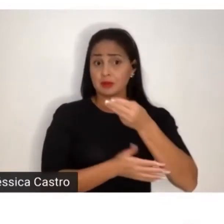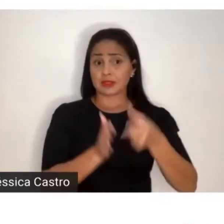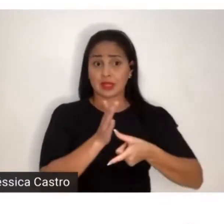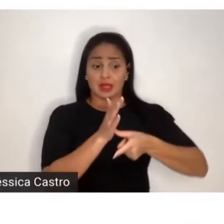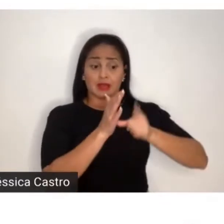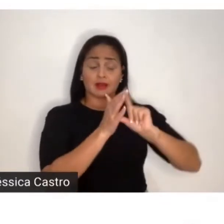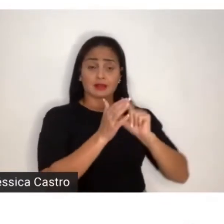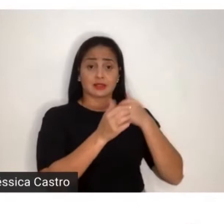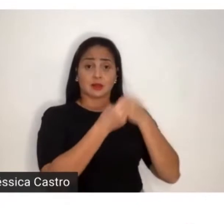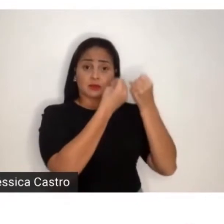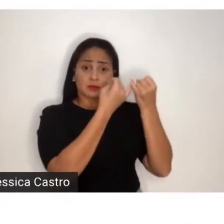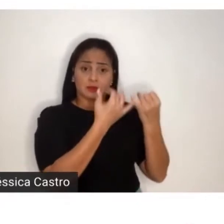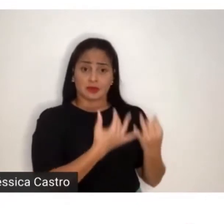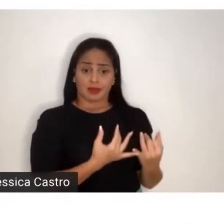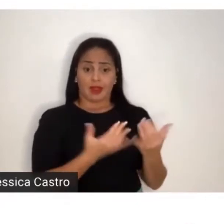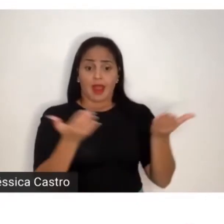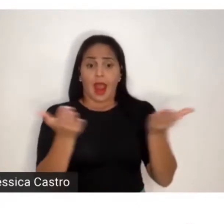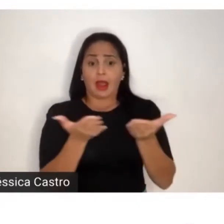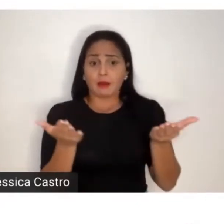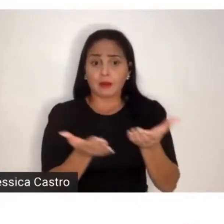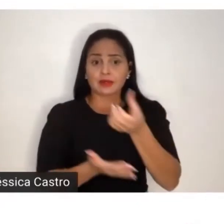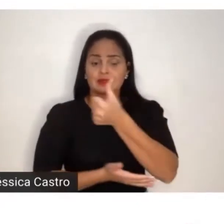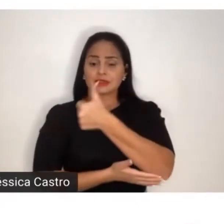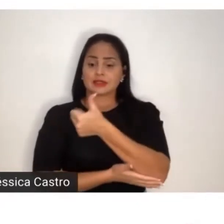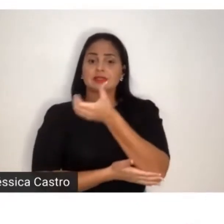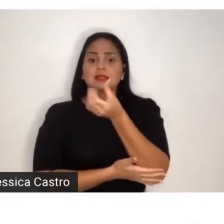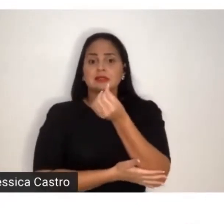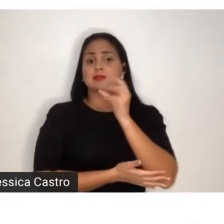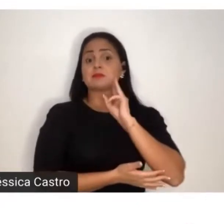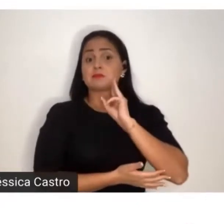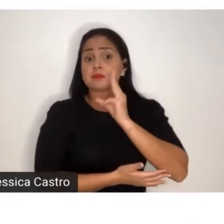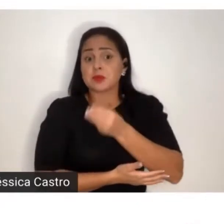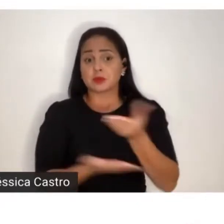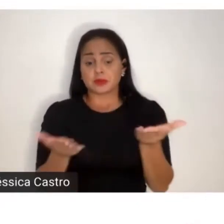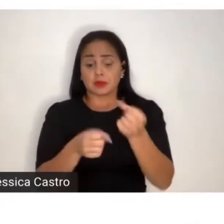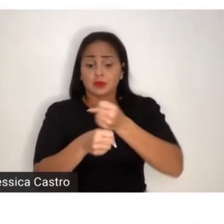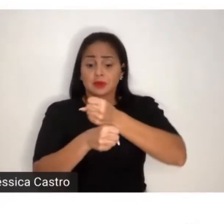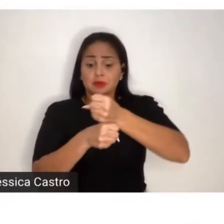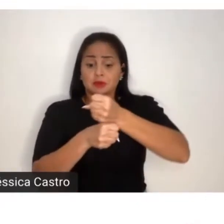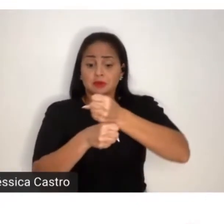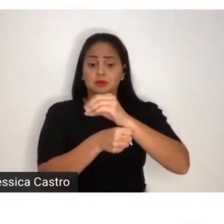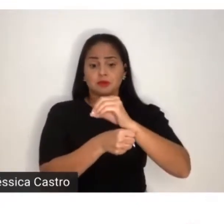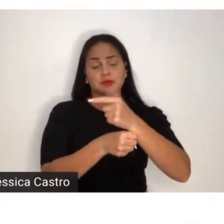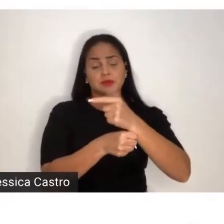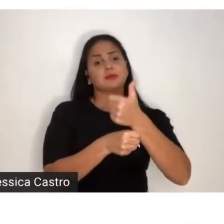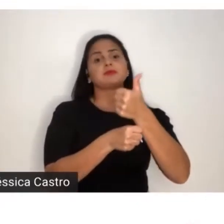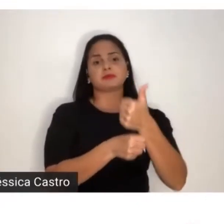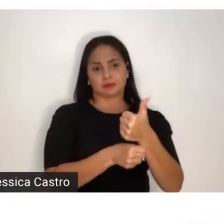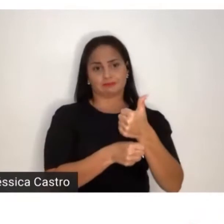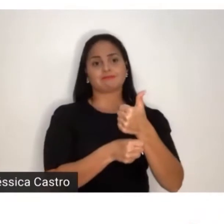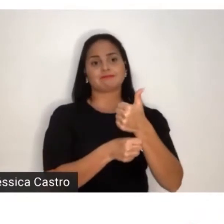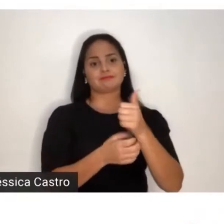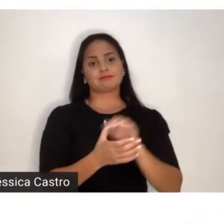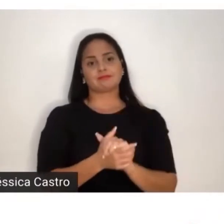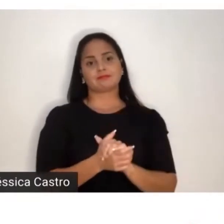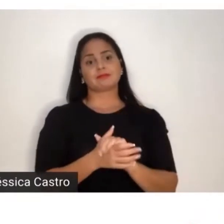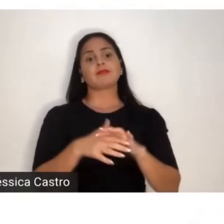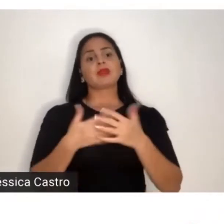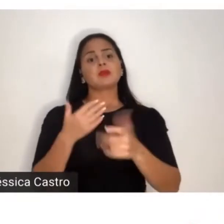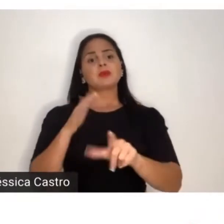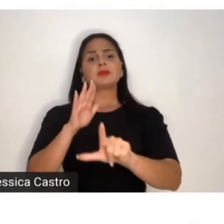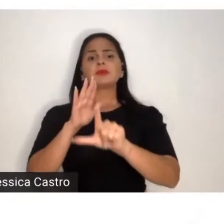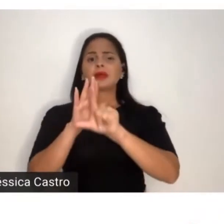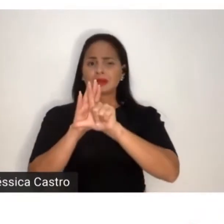tornaram R 16 milhões nesse ano. Então, temos mais R 4,5 Então, com a lei orçamentária